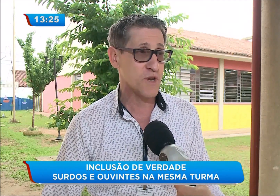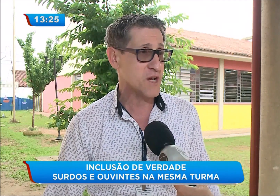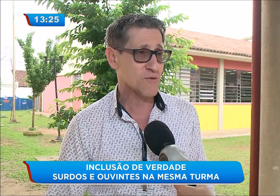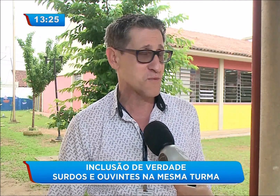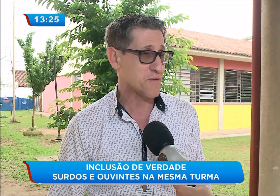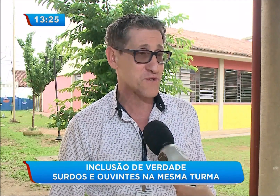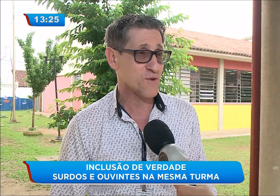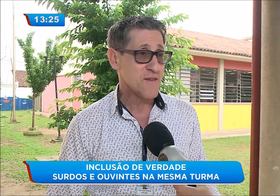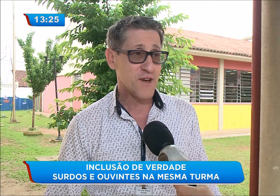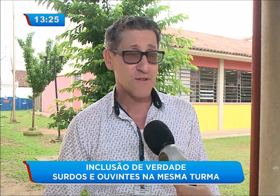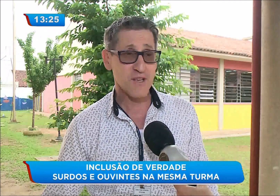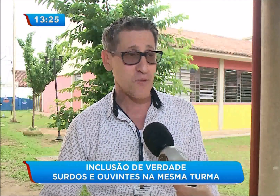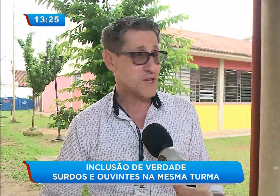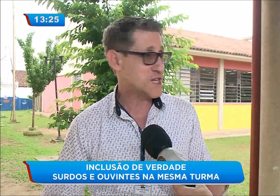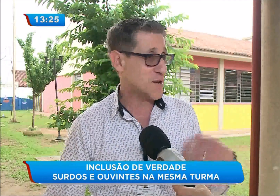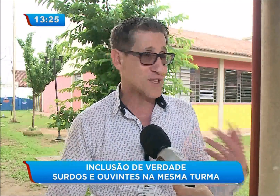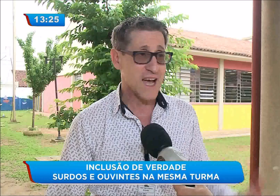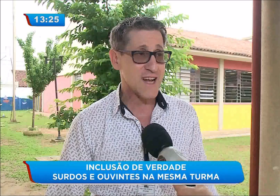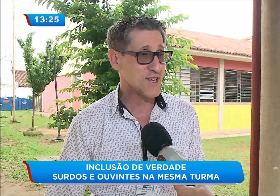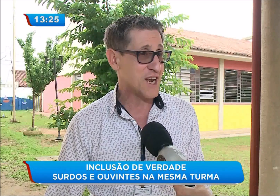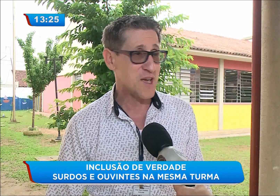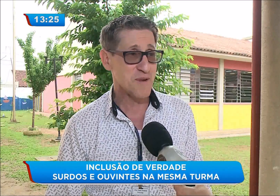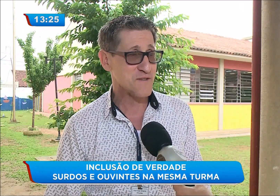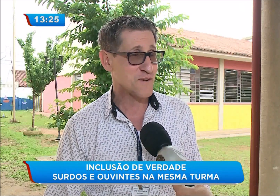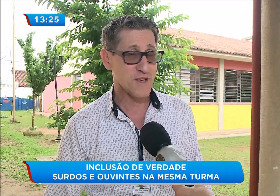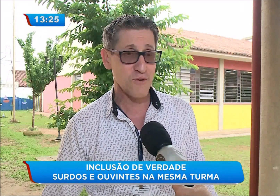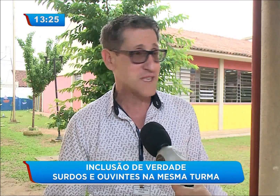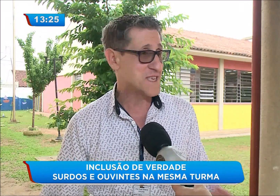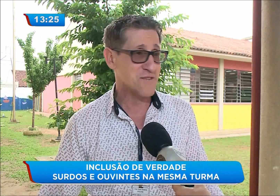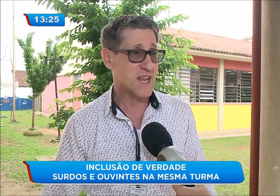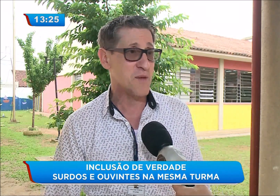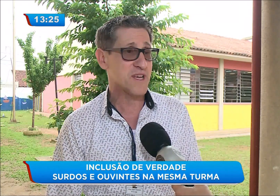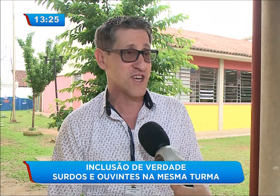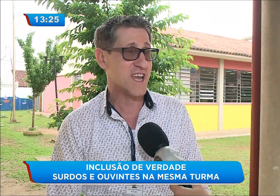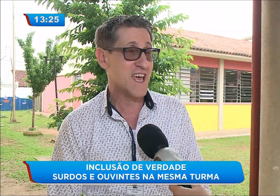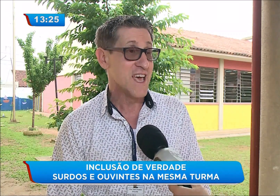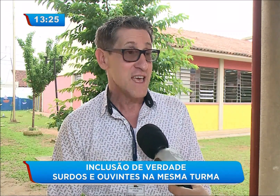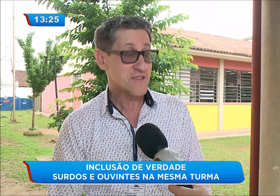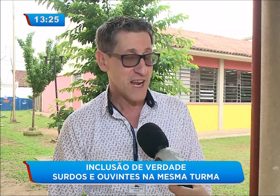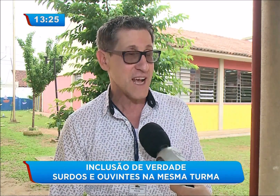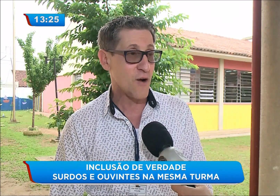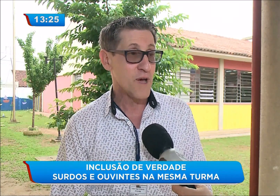comunicam com os professores, ficam dando bom dia, boa tarde em Libras, ficam dando oizinho em Libras já, né? Isso é legal.